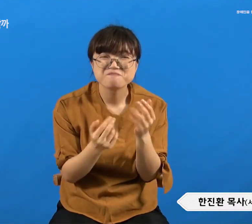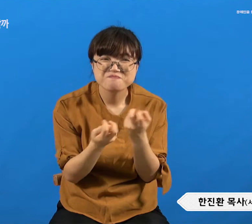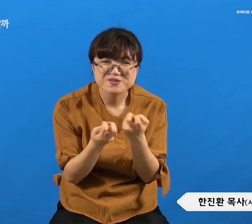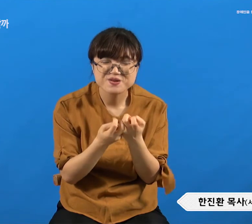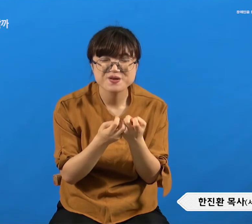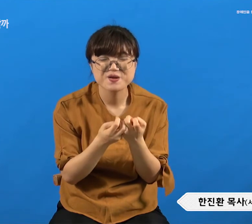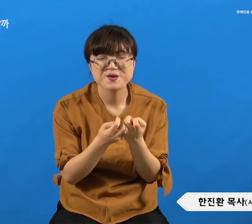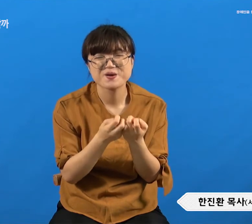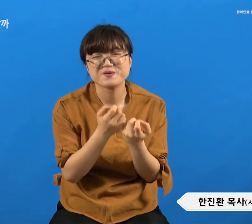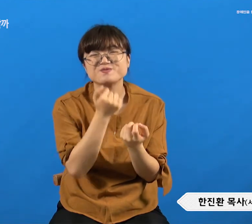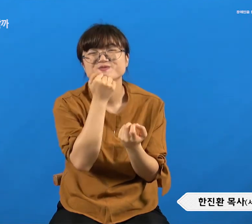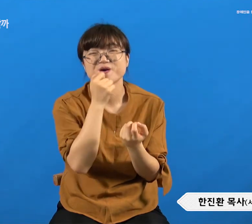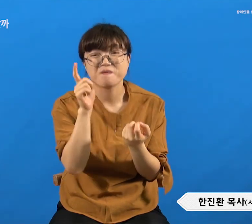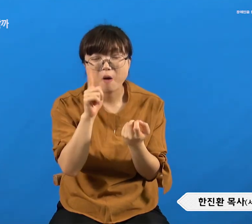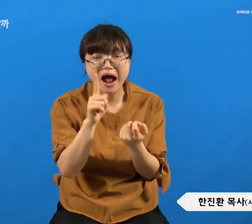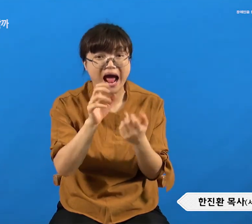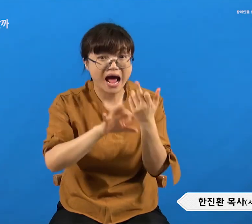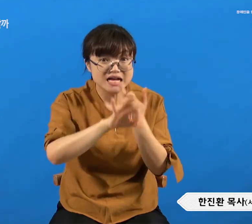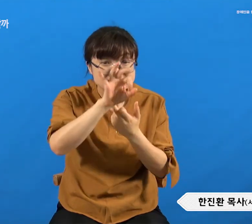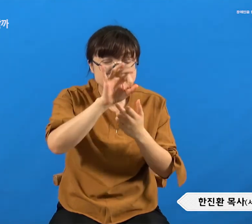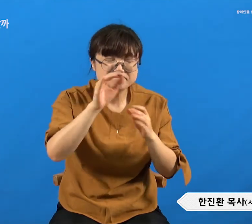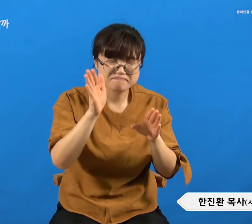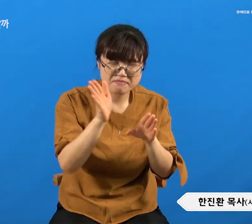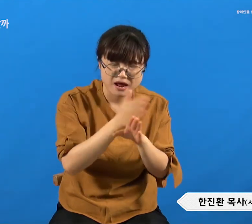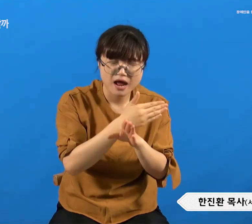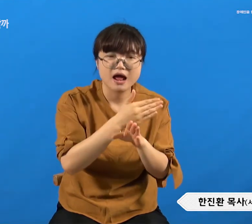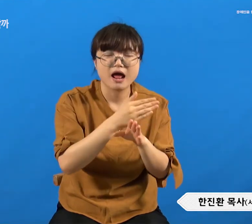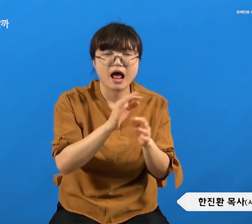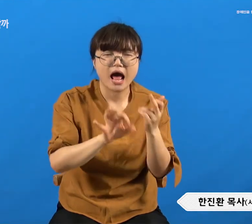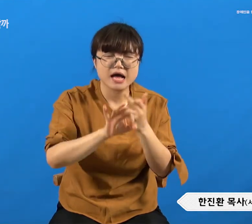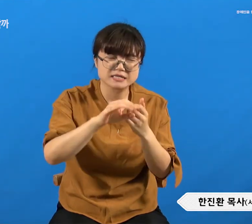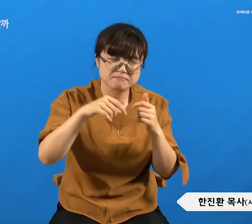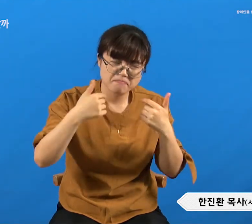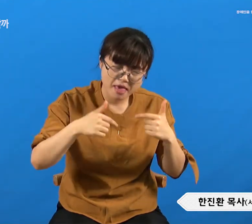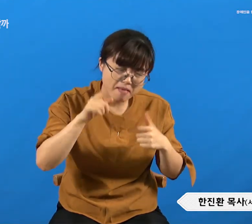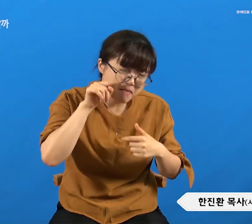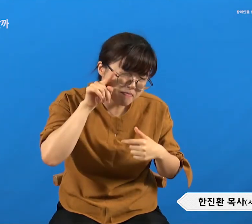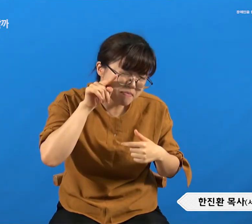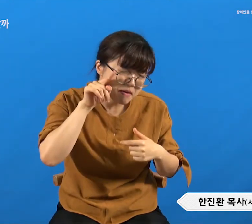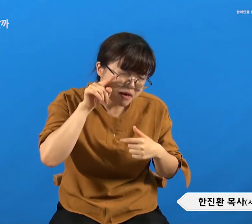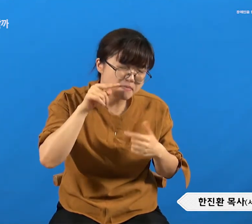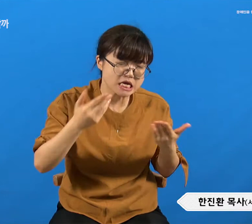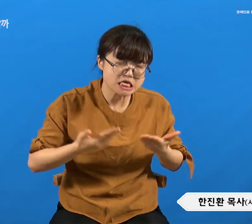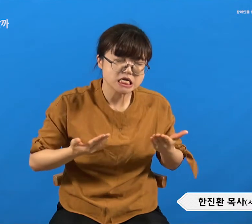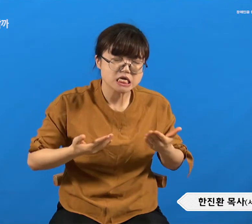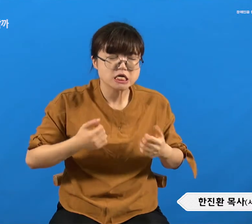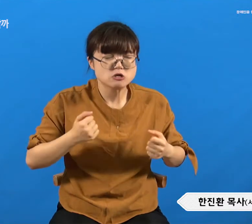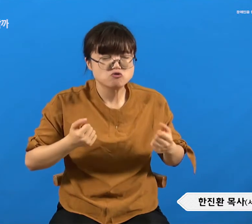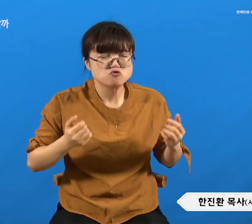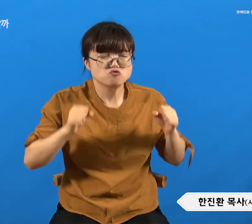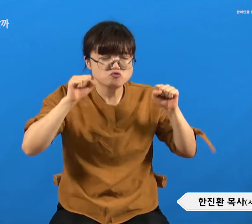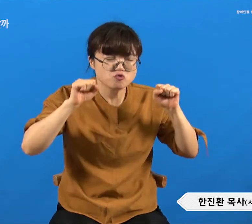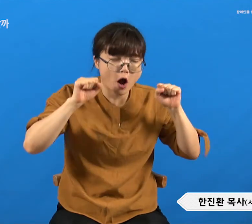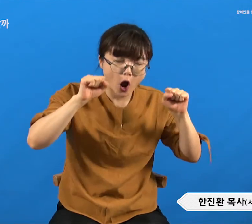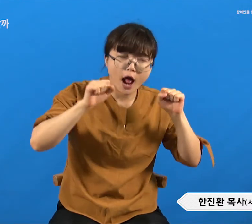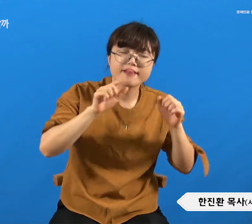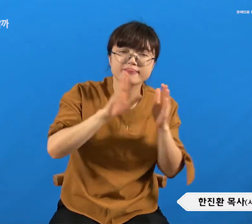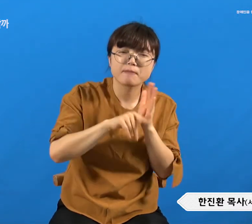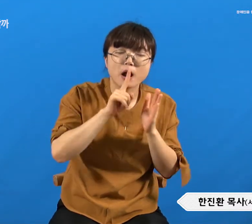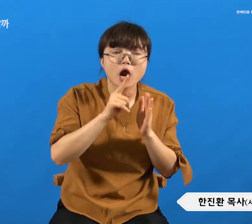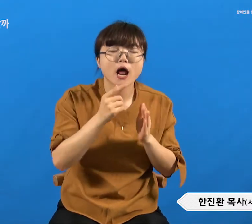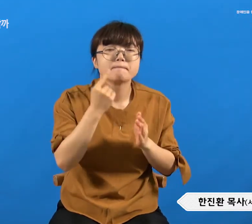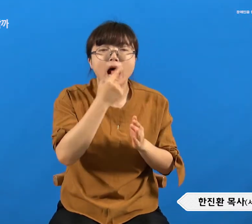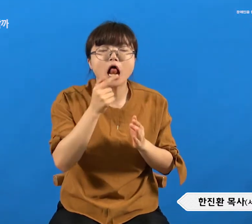재미있습니다. 아침마다 하루도 빠지지 않고 맨손 체조를 하시는데 주여 주여 주여 주여 주여 주여